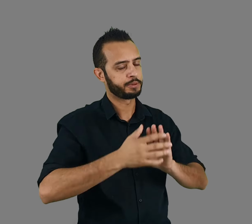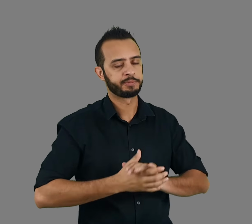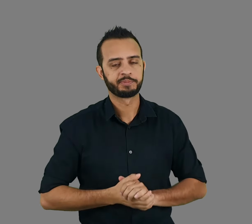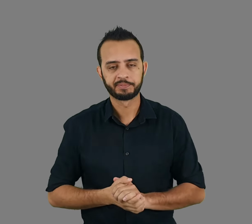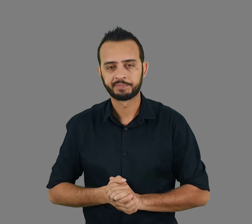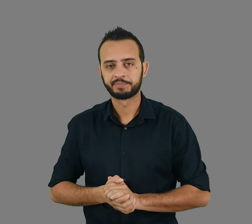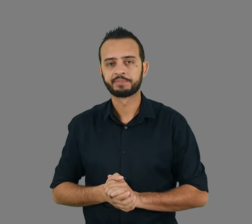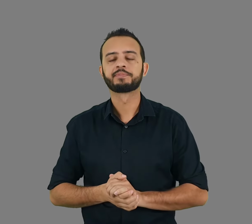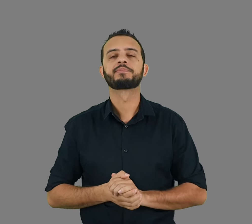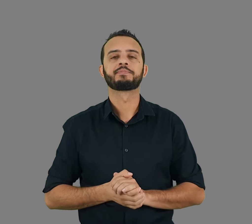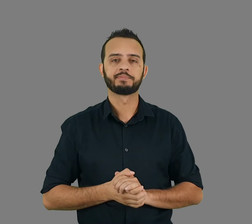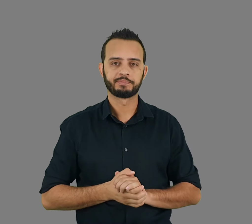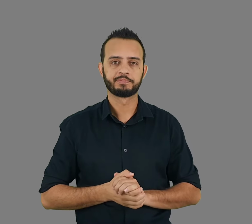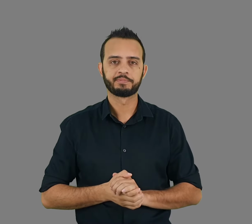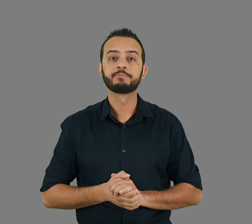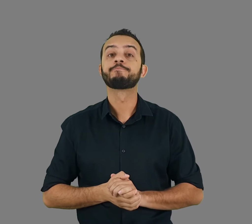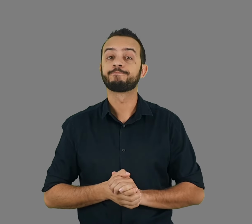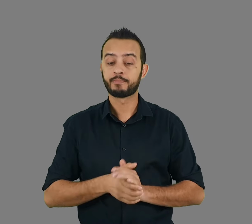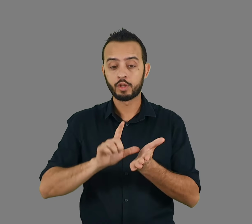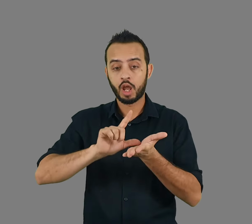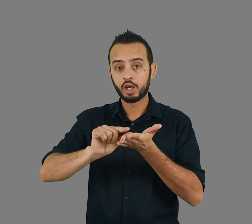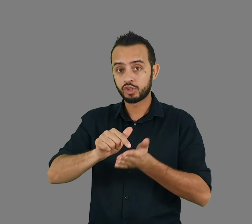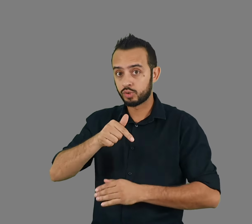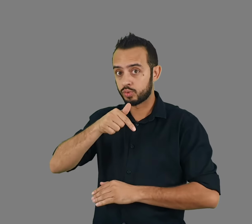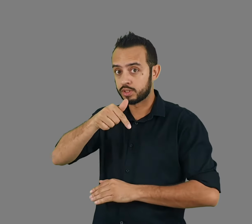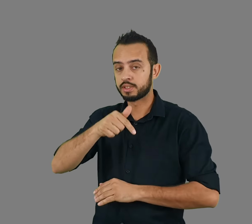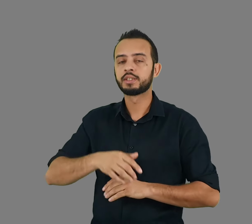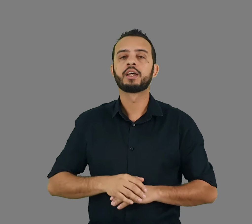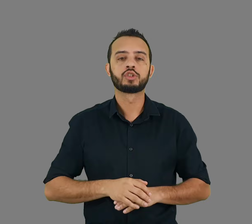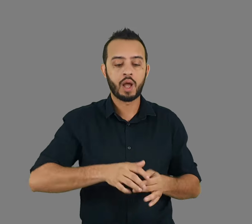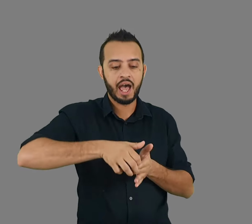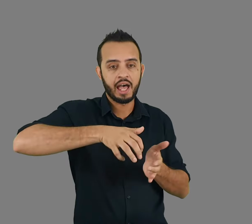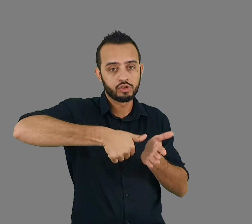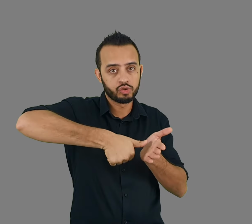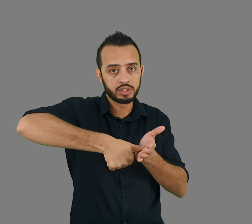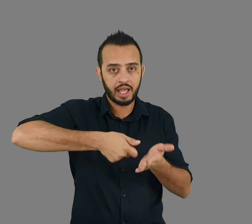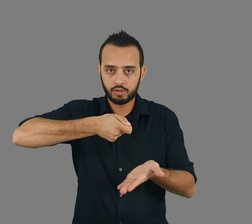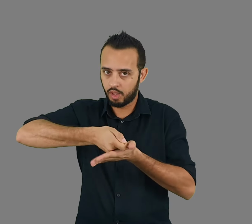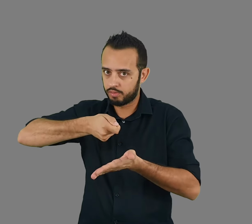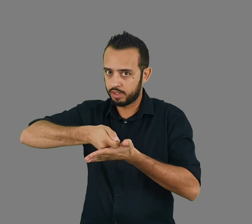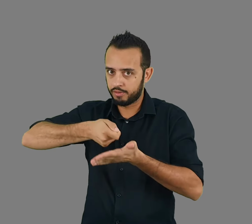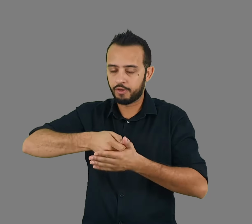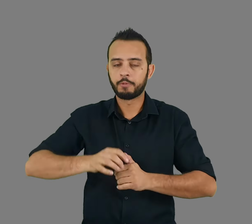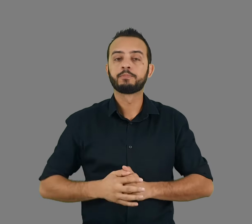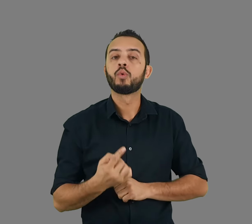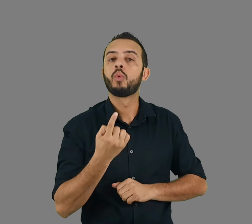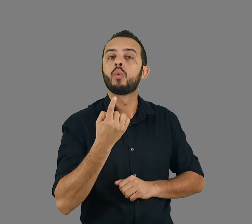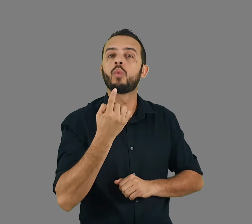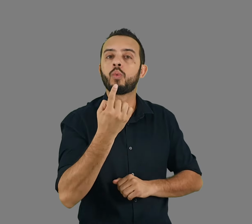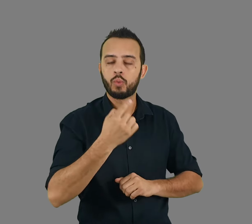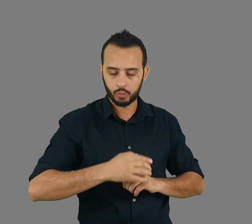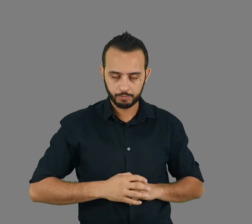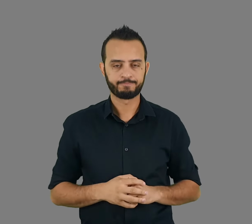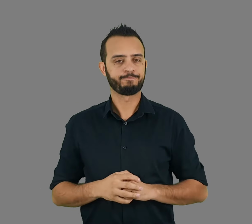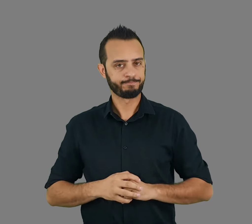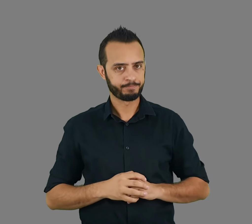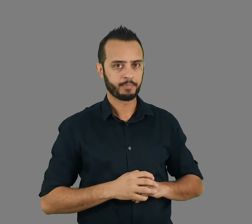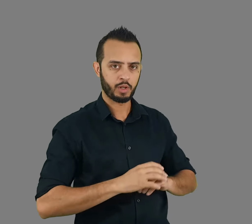associativas. Artigo 7. São deveres dos associados. 1. Cumprir e fazer cumprir o presente